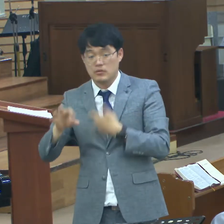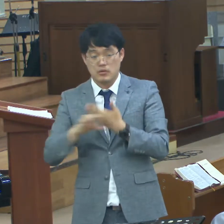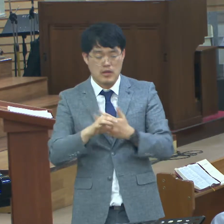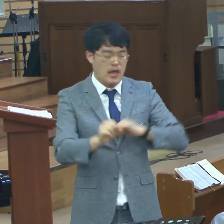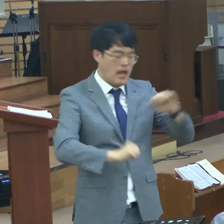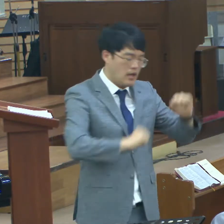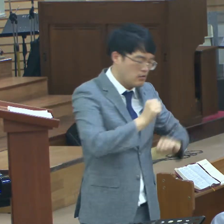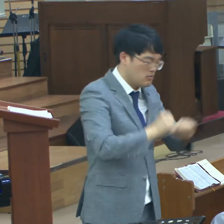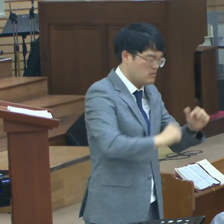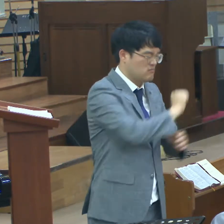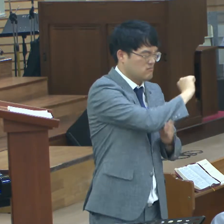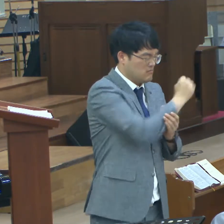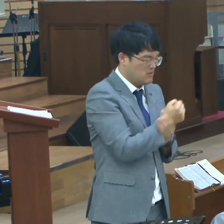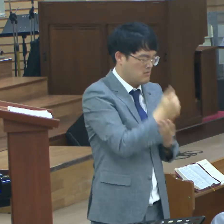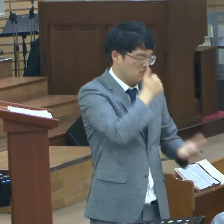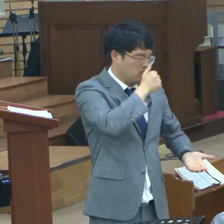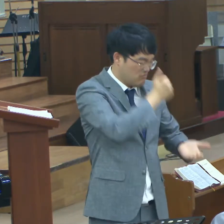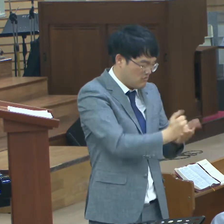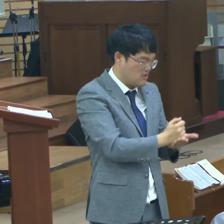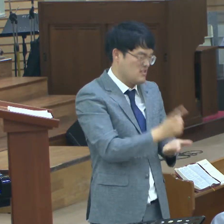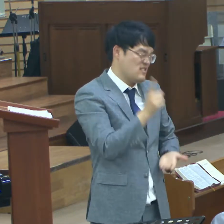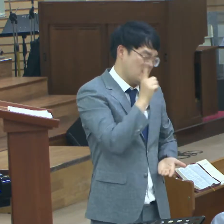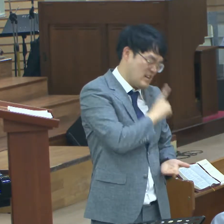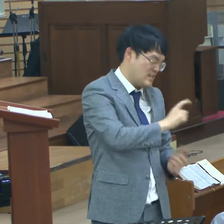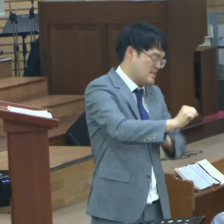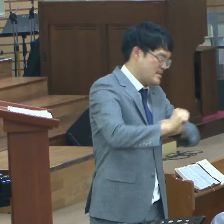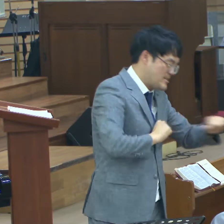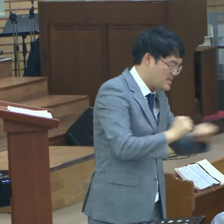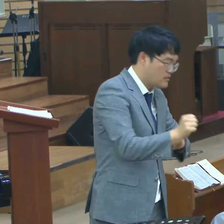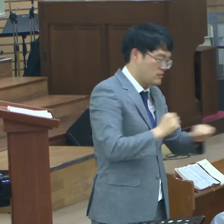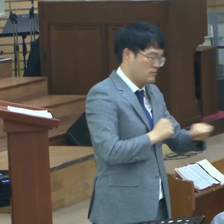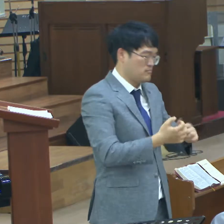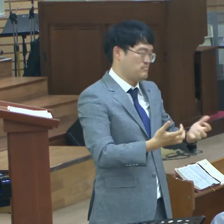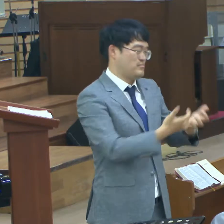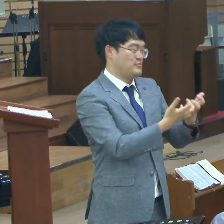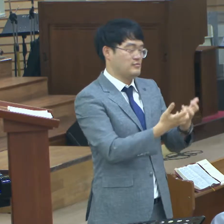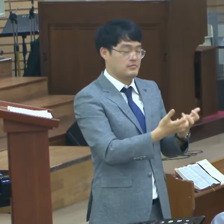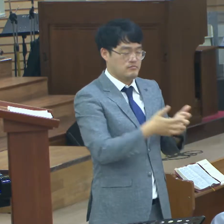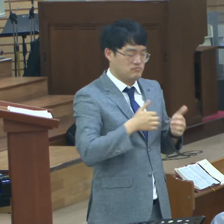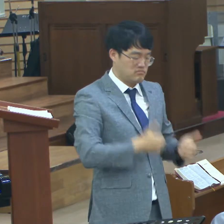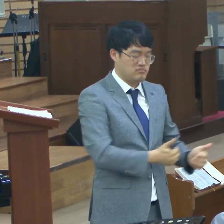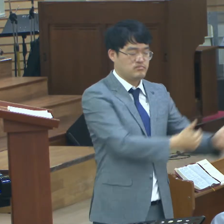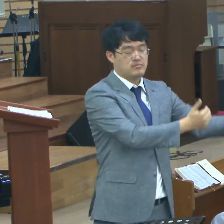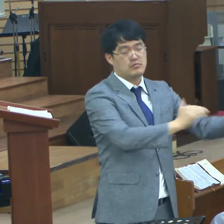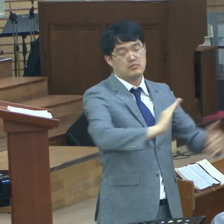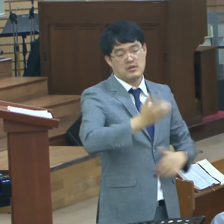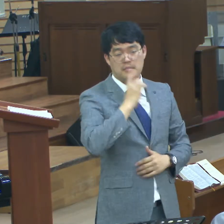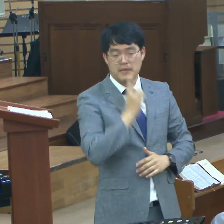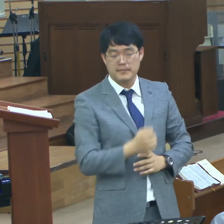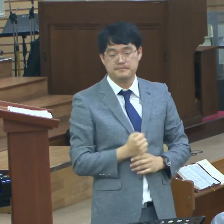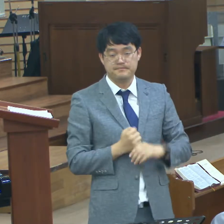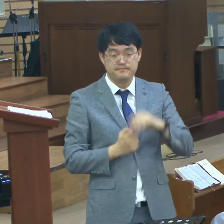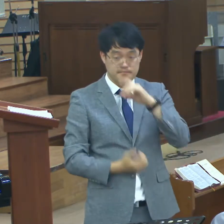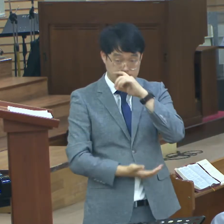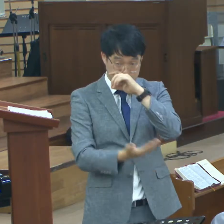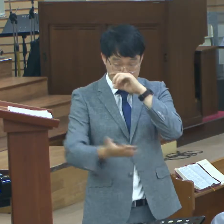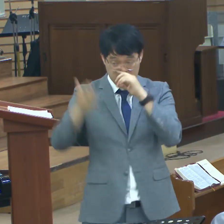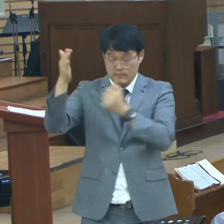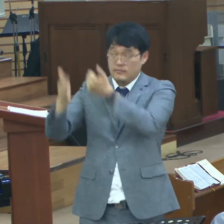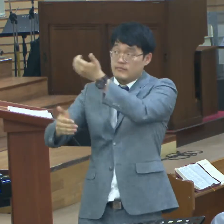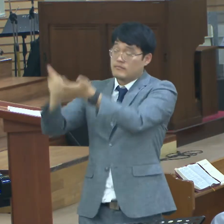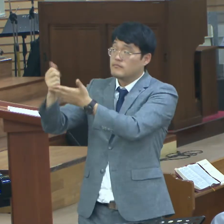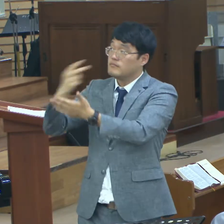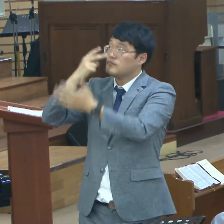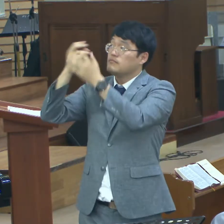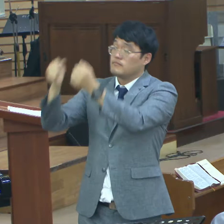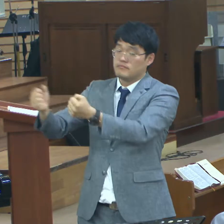되고 선을 행하기보다는 악을 행하는 방향으로 가기가 쉬운 거예요. 하나님이 계시기